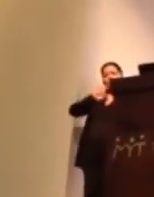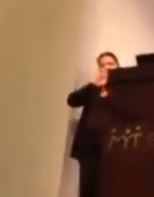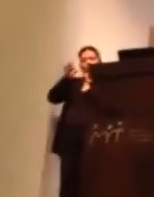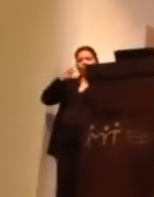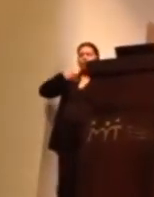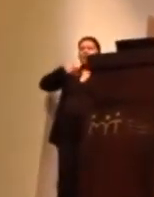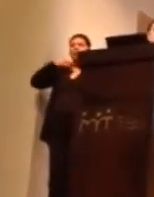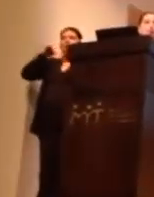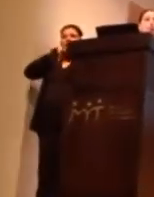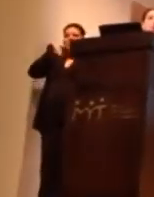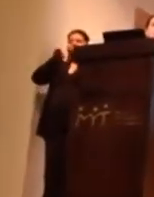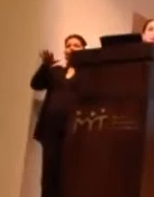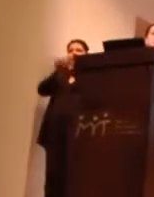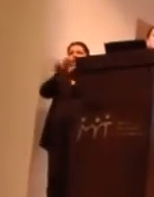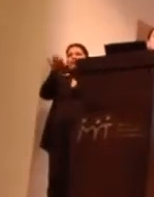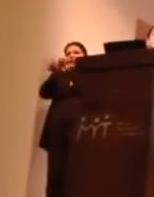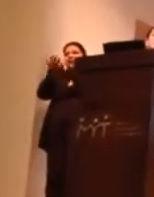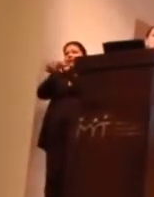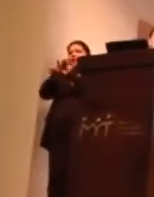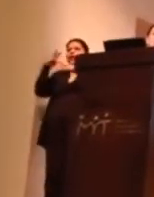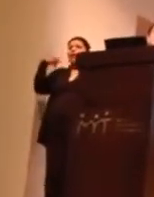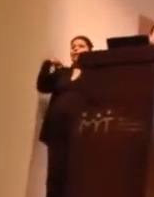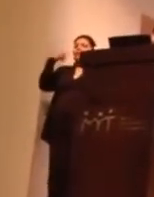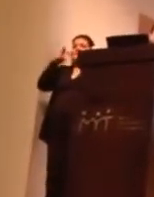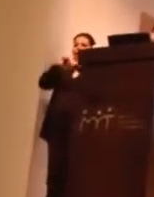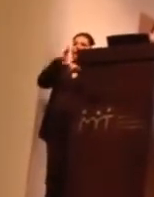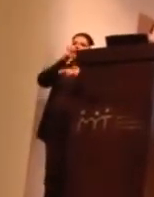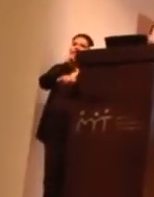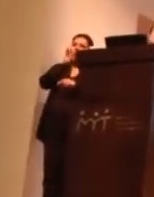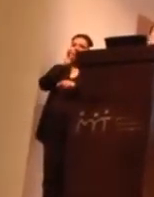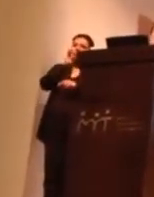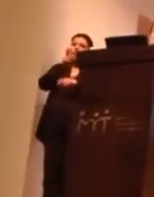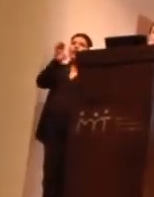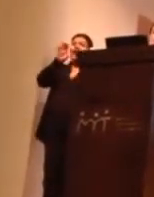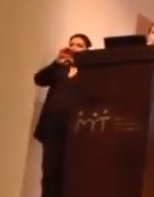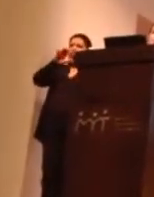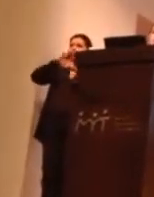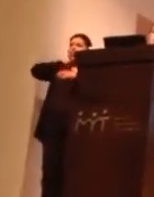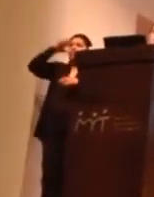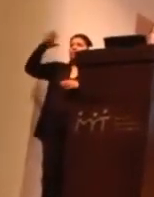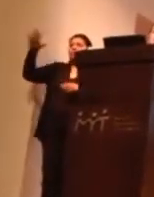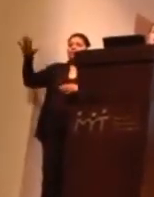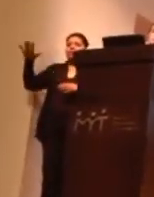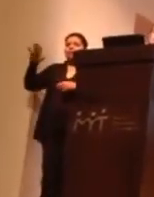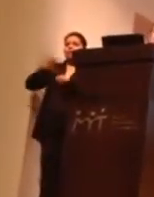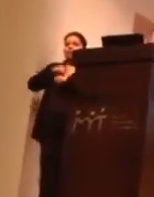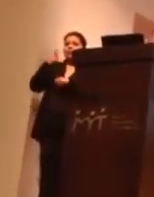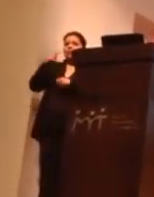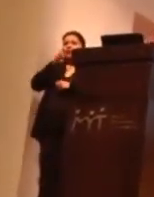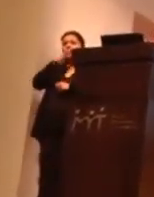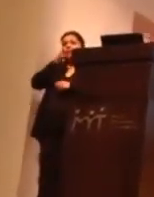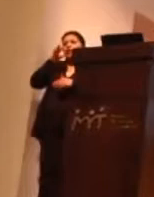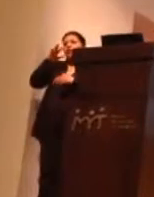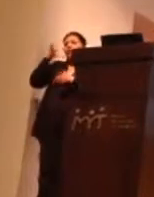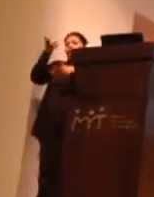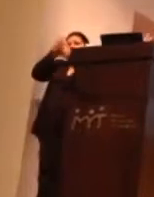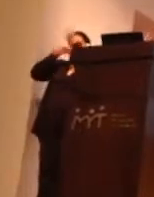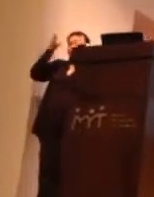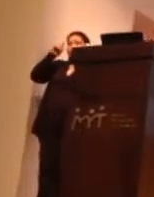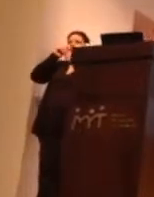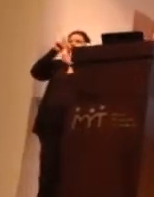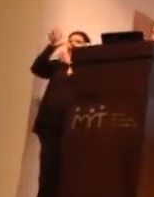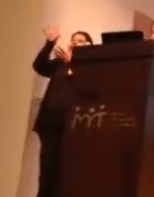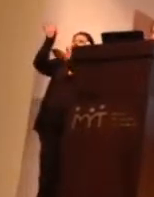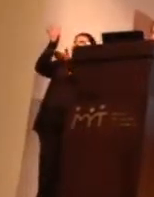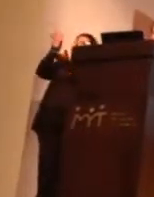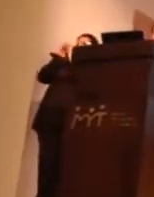Empieza a trabajar en ti, como maestro, como papá, como adulto, porque el niño básicamente aprende lo que ve, no lo que